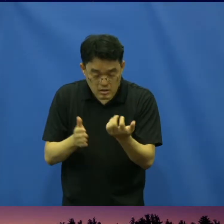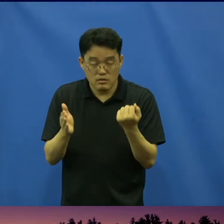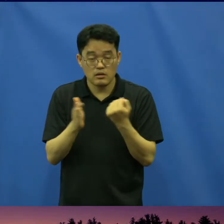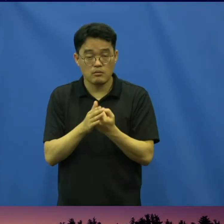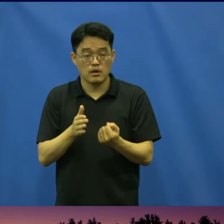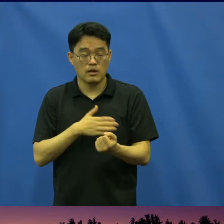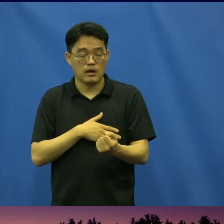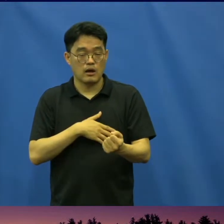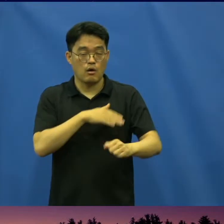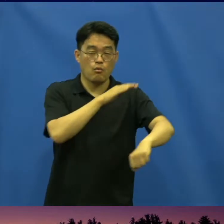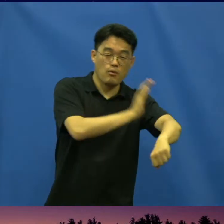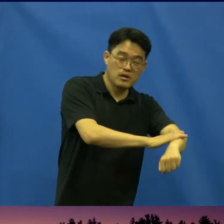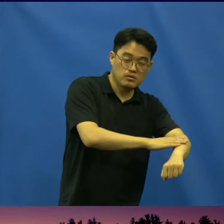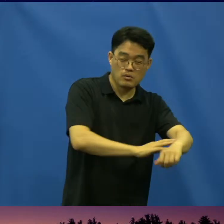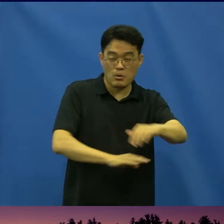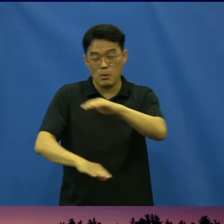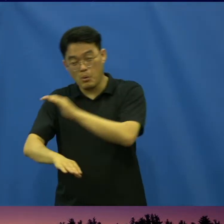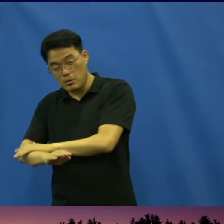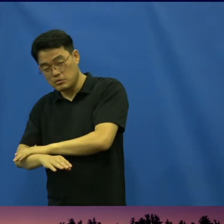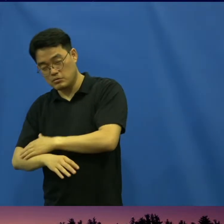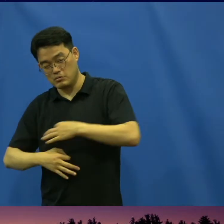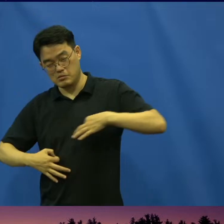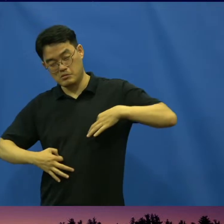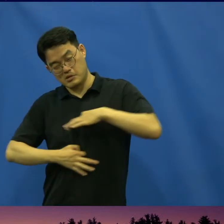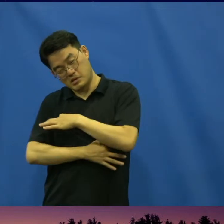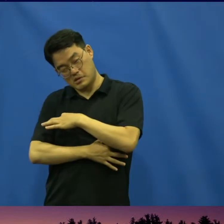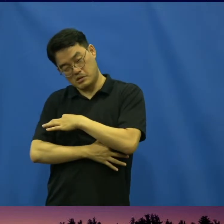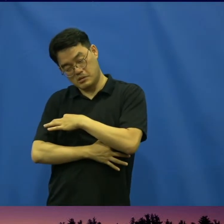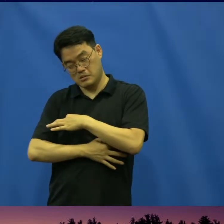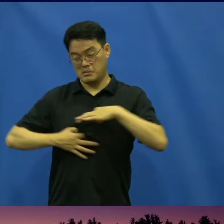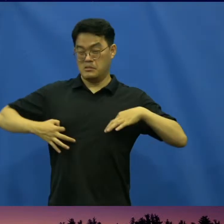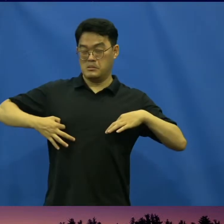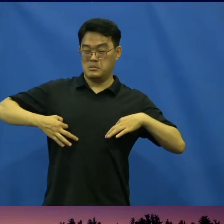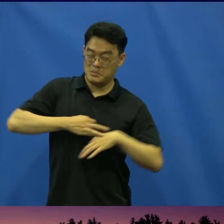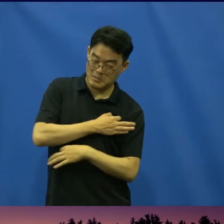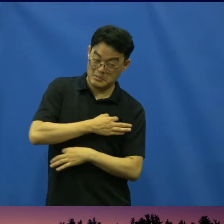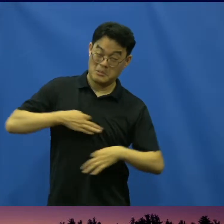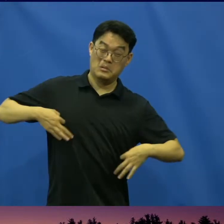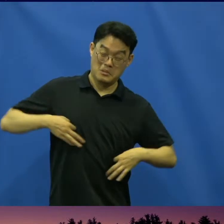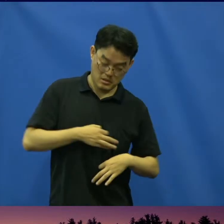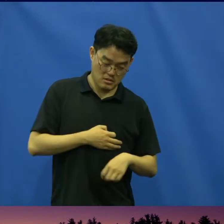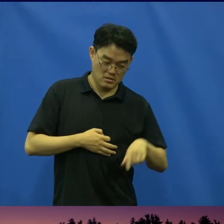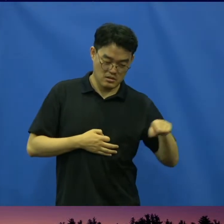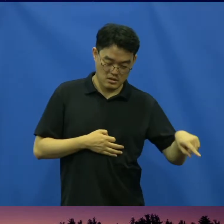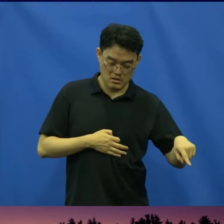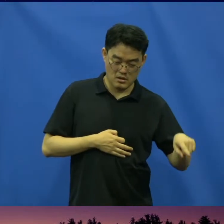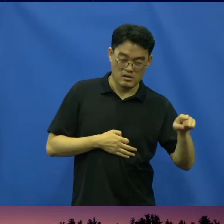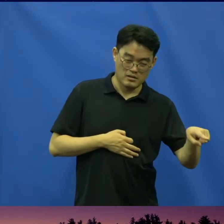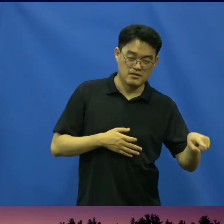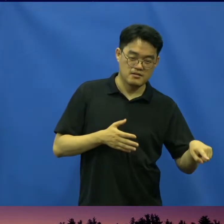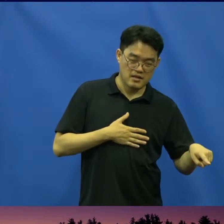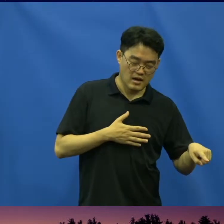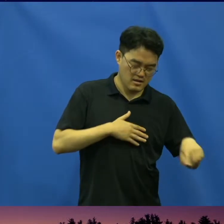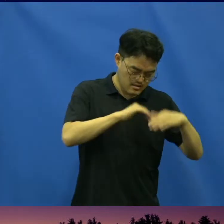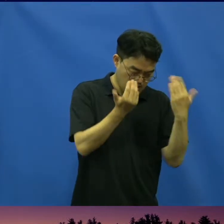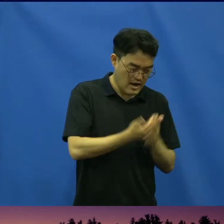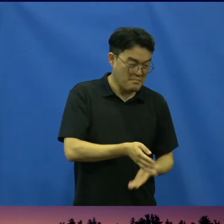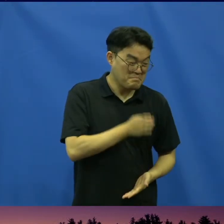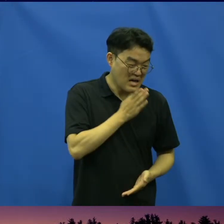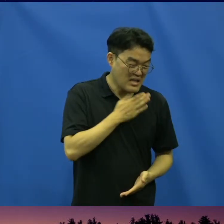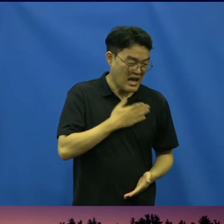전부라고 보는 사회 구조, 사고 구조가 그 자체가 내가 믿고 있는 게 전부라고 믿고 있는 그 사실 자체가 편향적이에요.